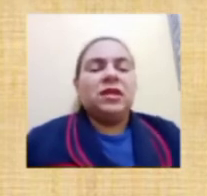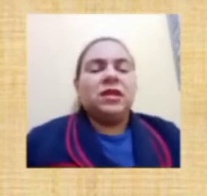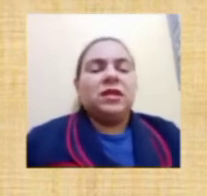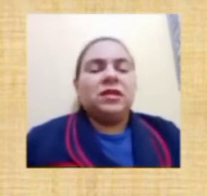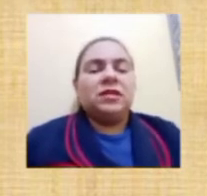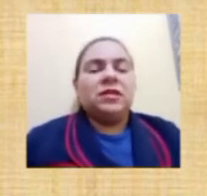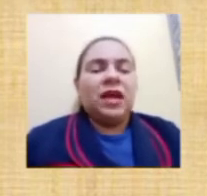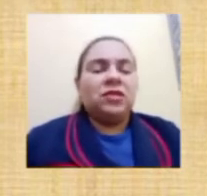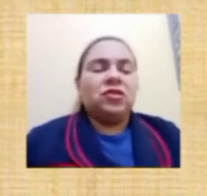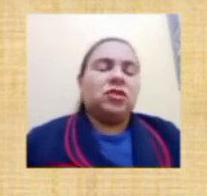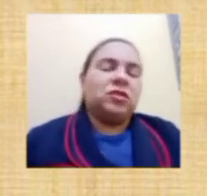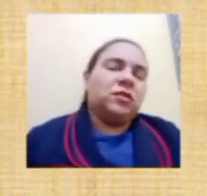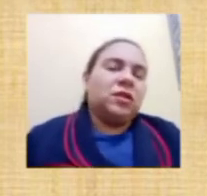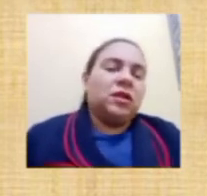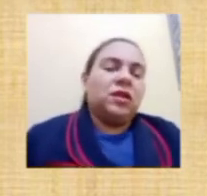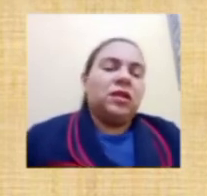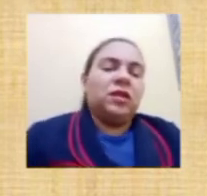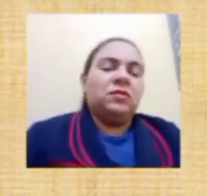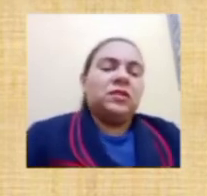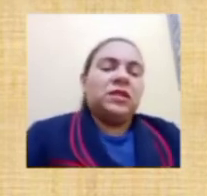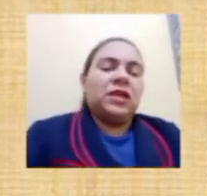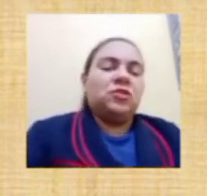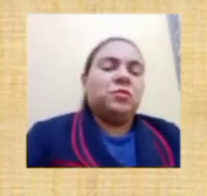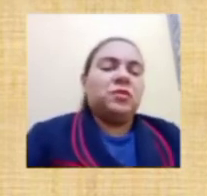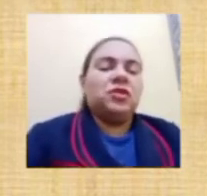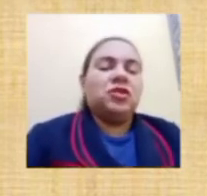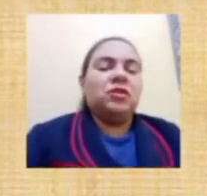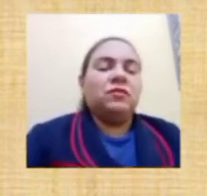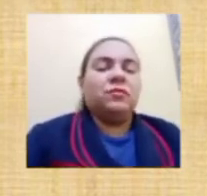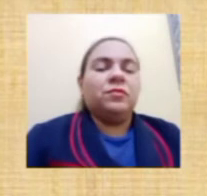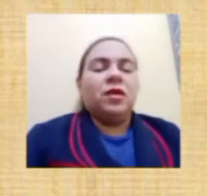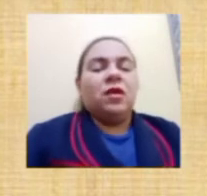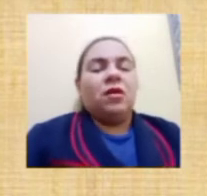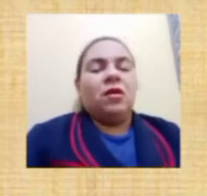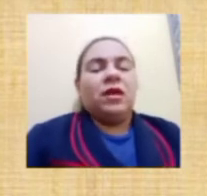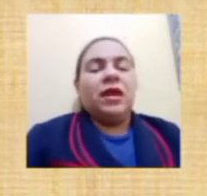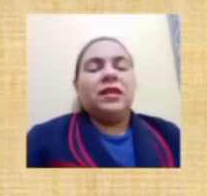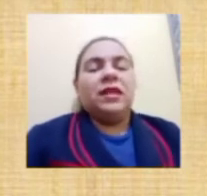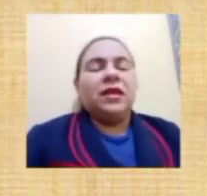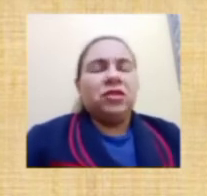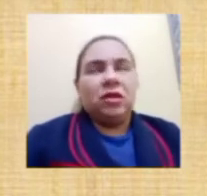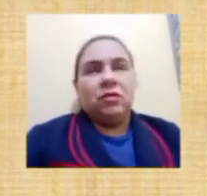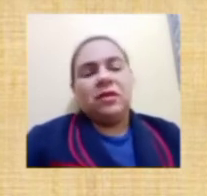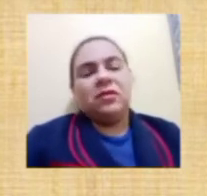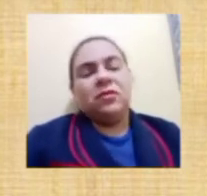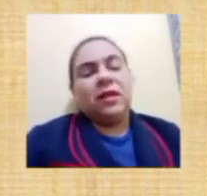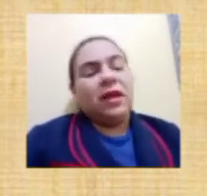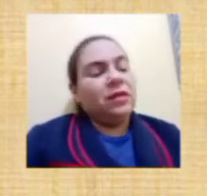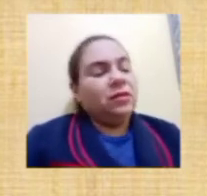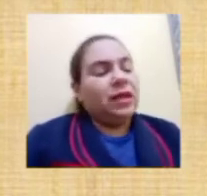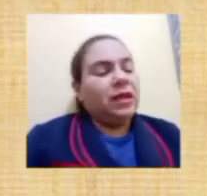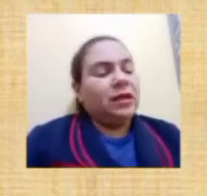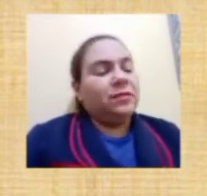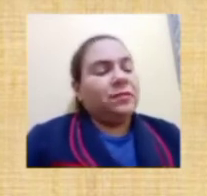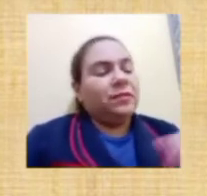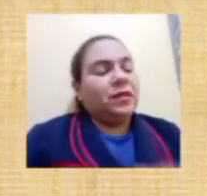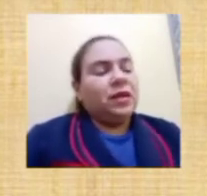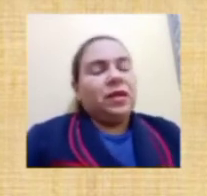aí, nós temos 15 menos 1, tá?